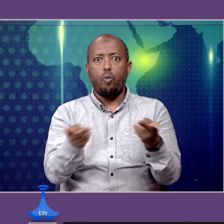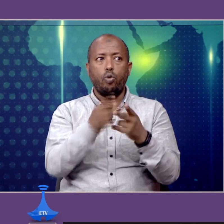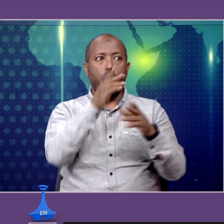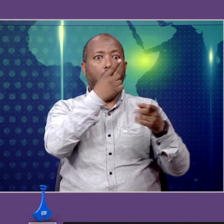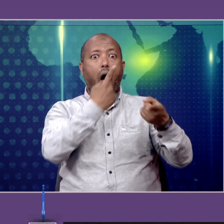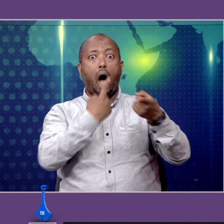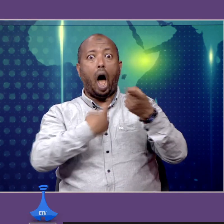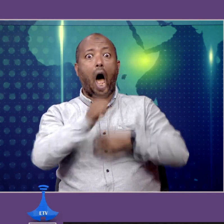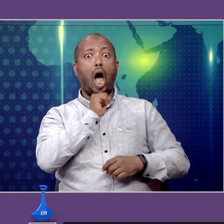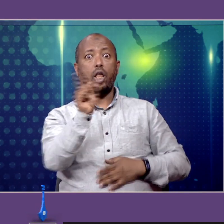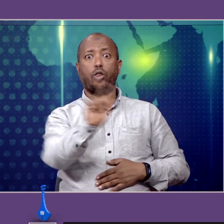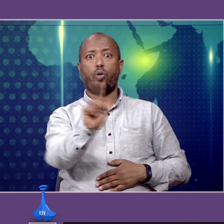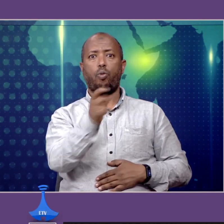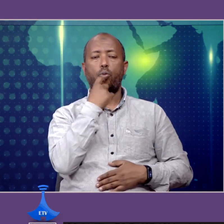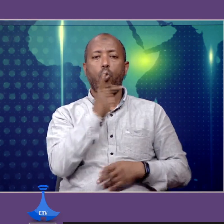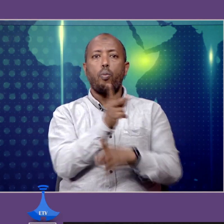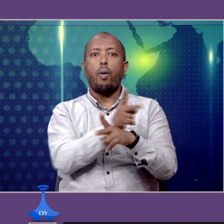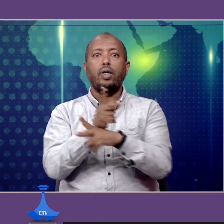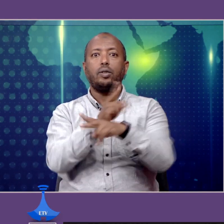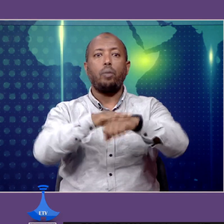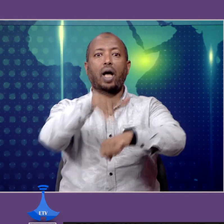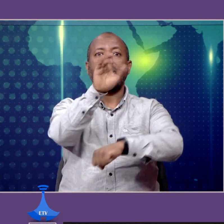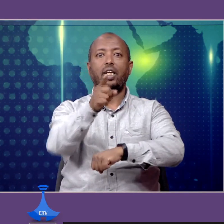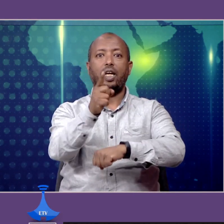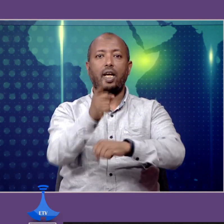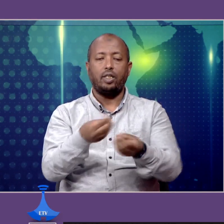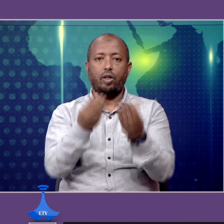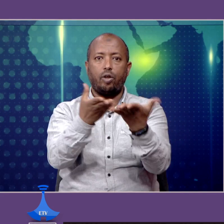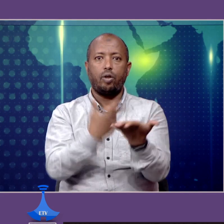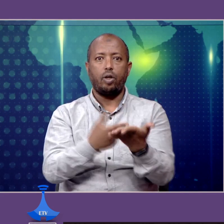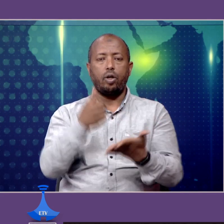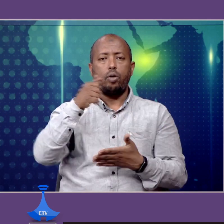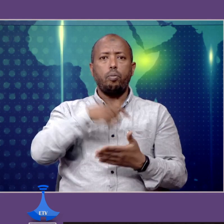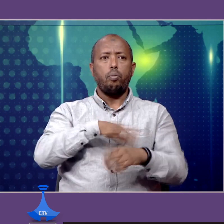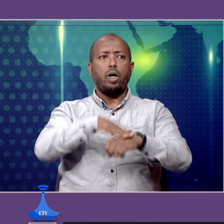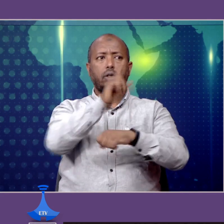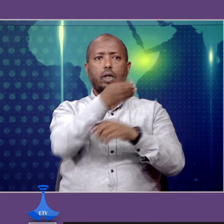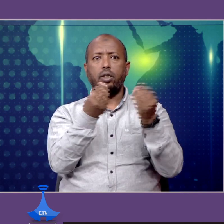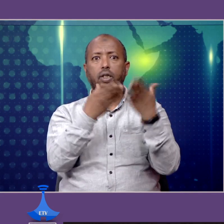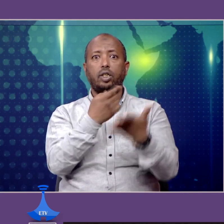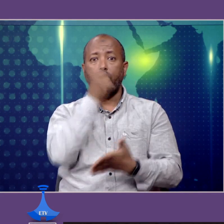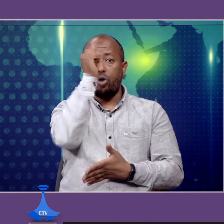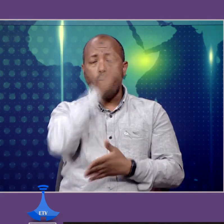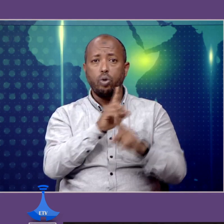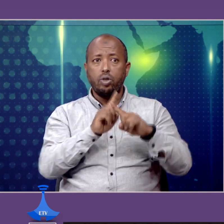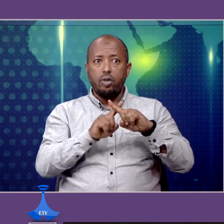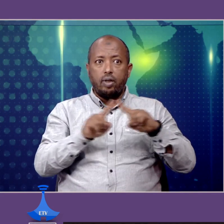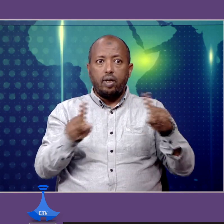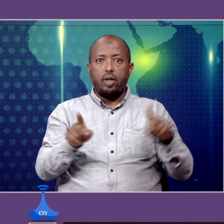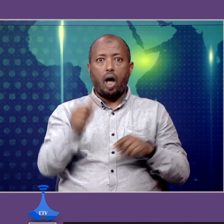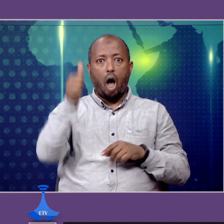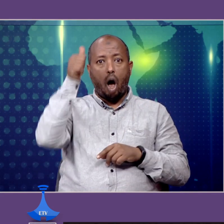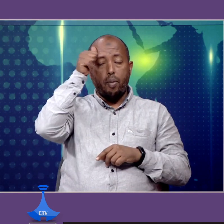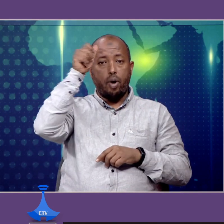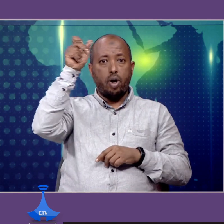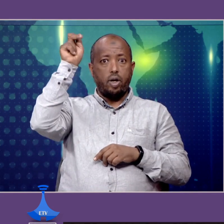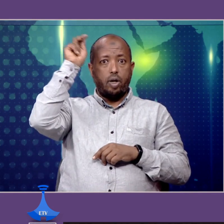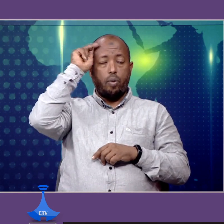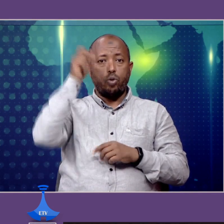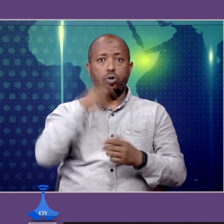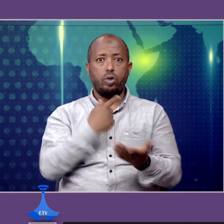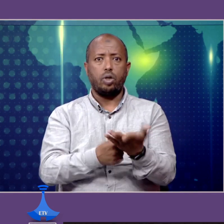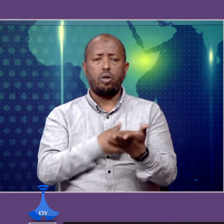እንዳይመጡ አስጠነቀቃቸው። እነኛ ከአብርሃም ደቦጭ ማስጠንቀቂያ የተነገራቸው ሰዎች ግን አብርሃ ደቦጭን እንደ